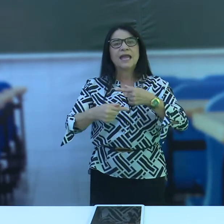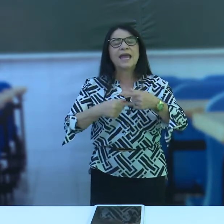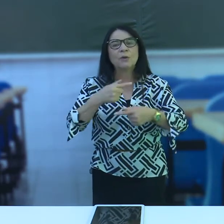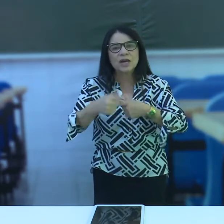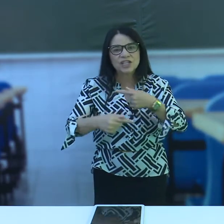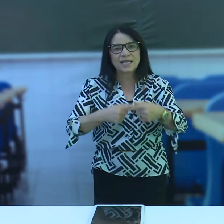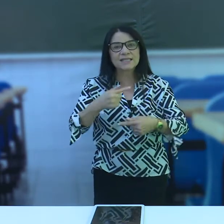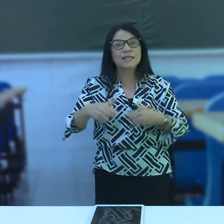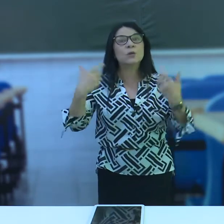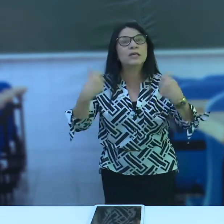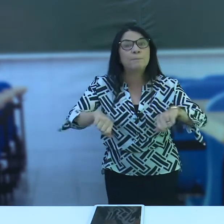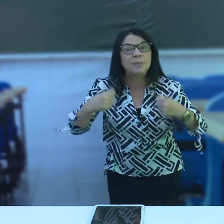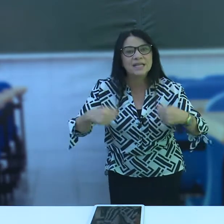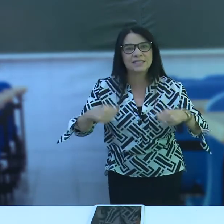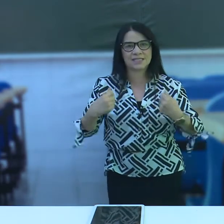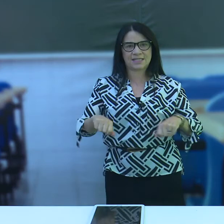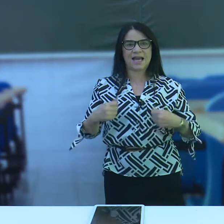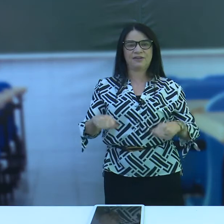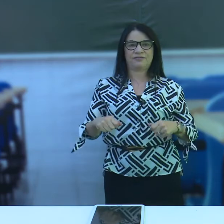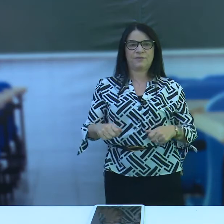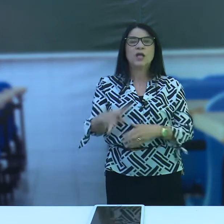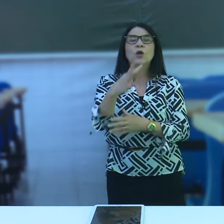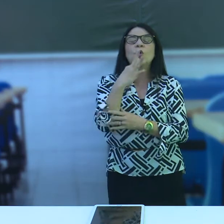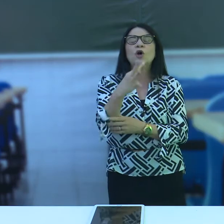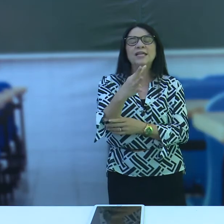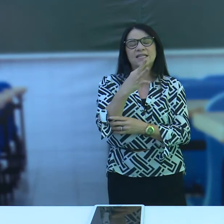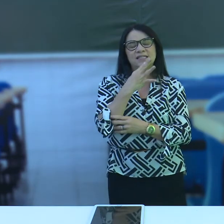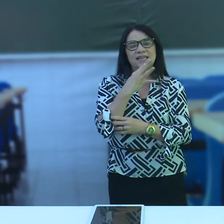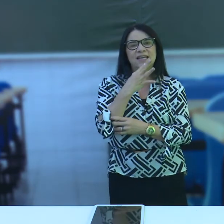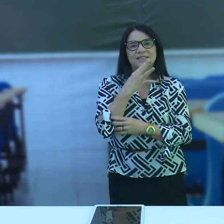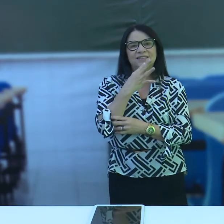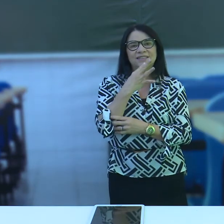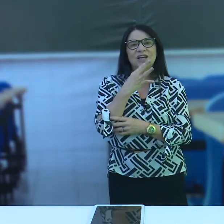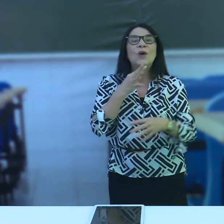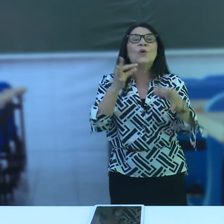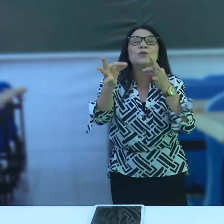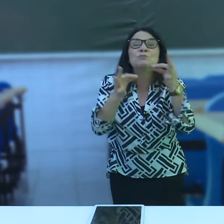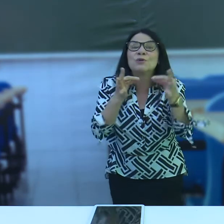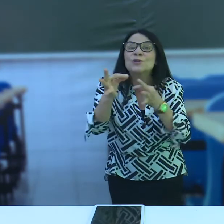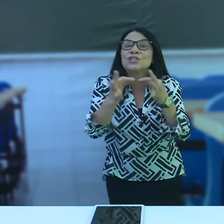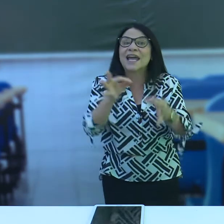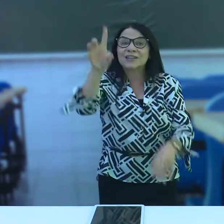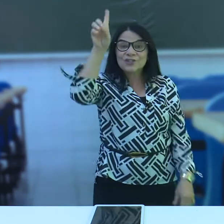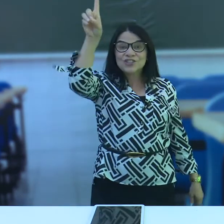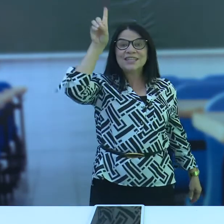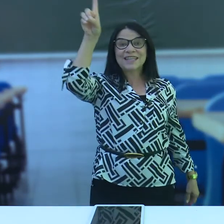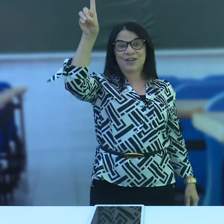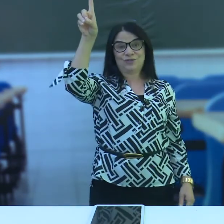era uma geração que precisava conhecer os projetos de